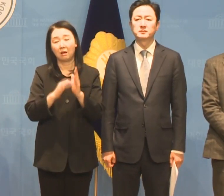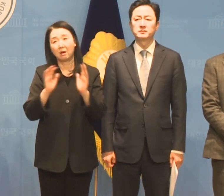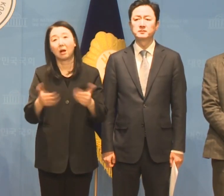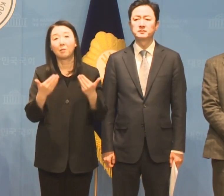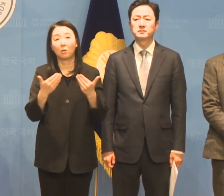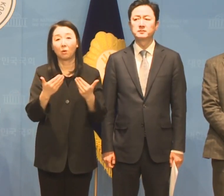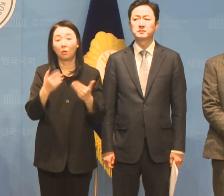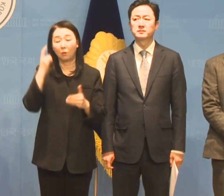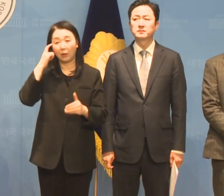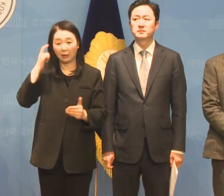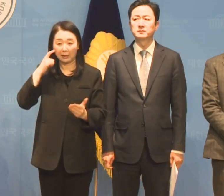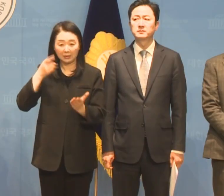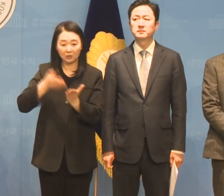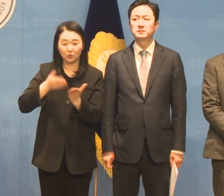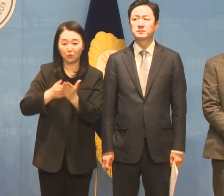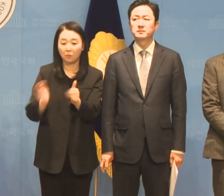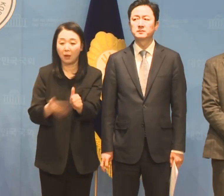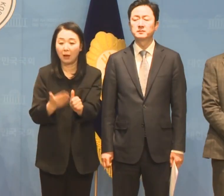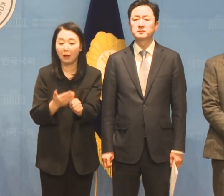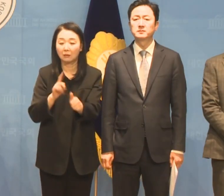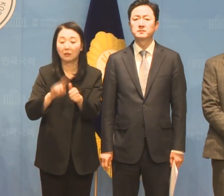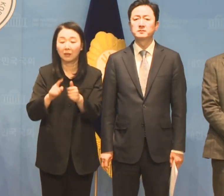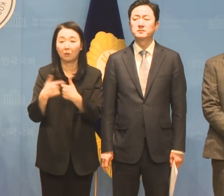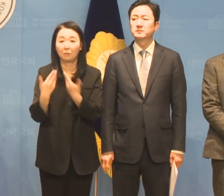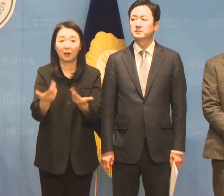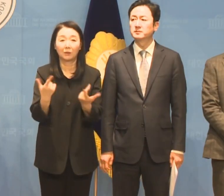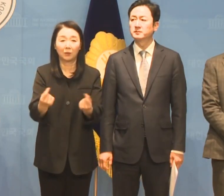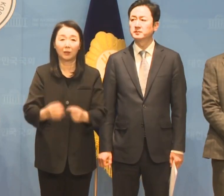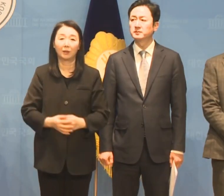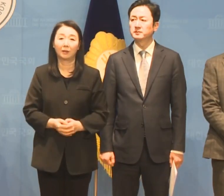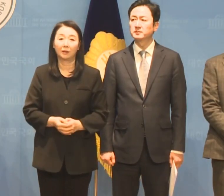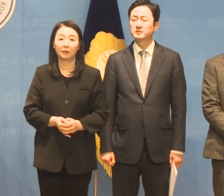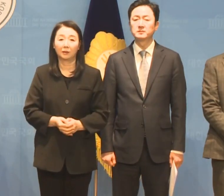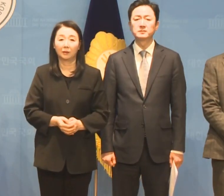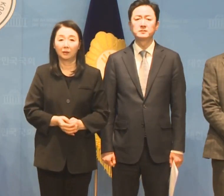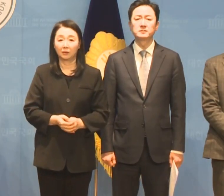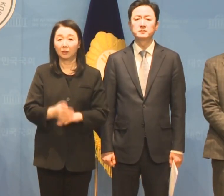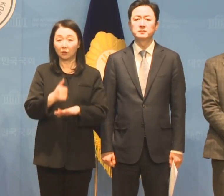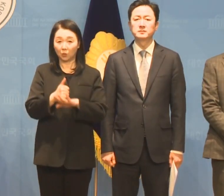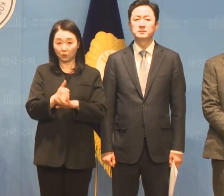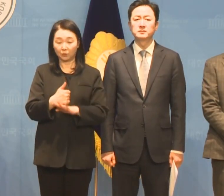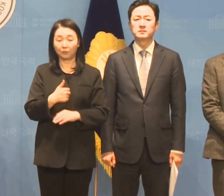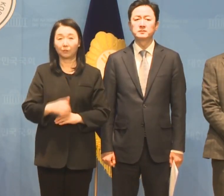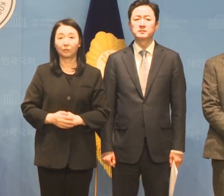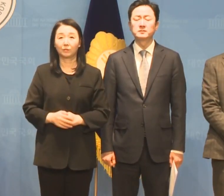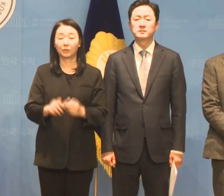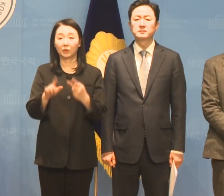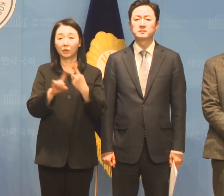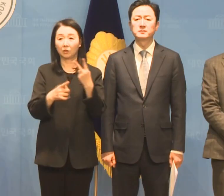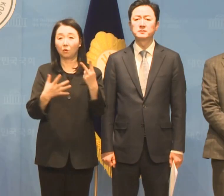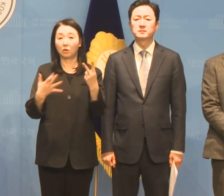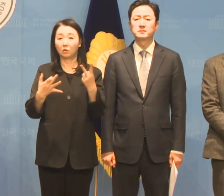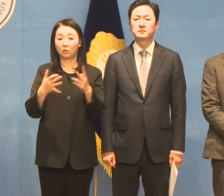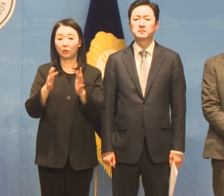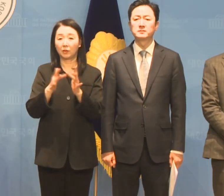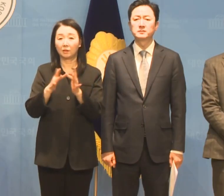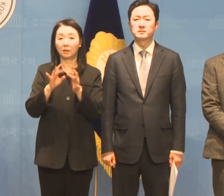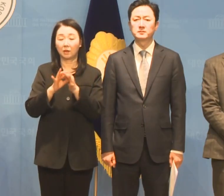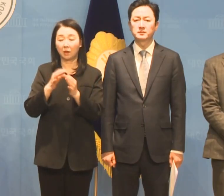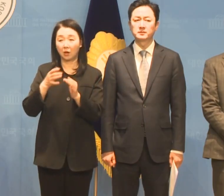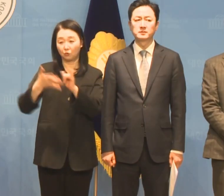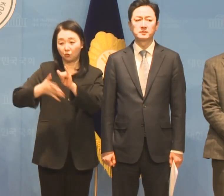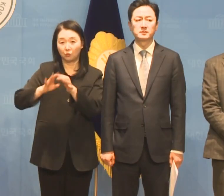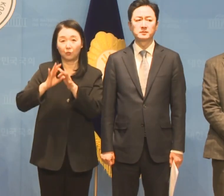가짜뉴스 범죄를 방조하는 것과 다름없습니다. 이에 저는 2월 19일 인터넷과 유튜브를